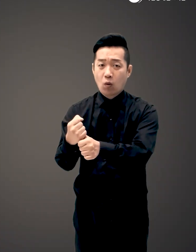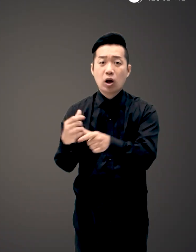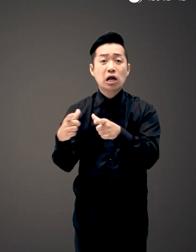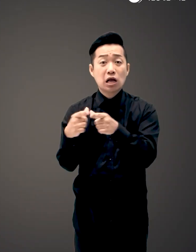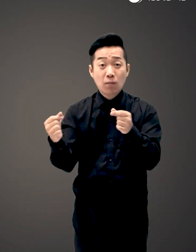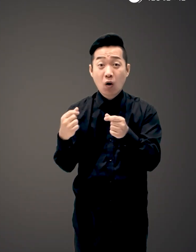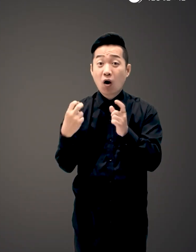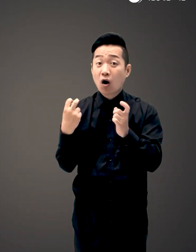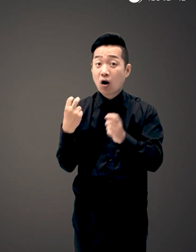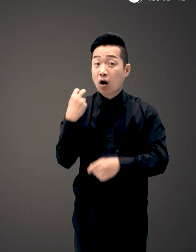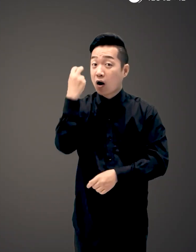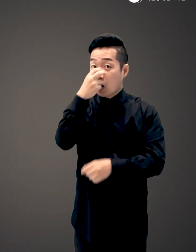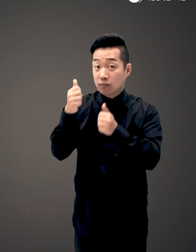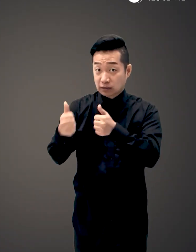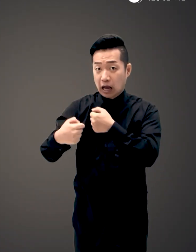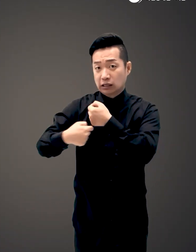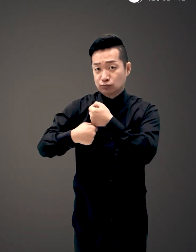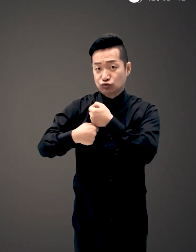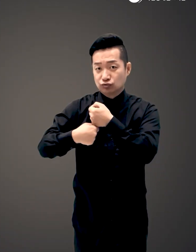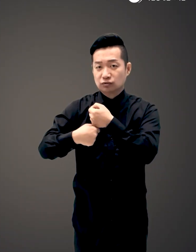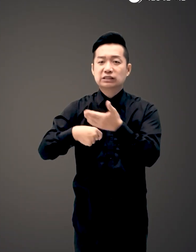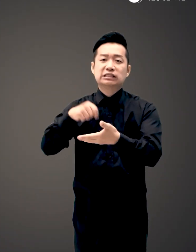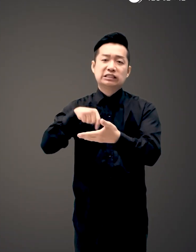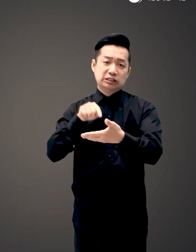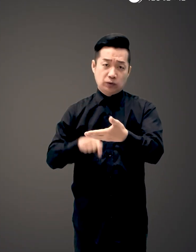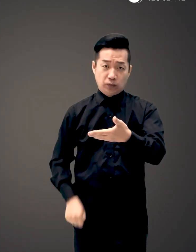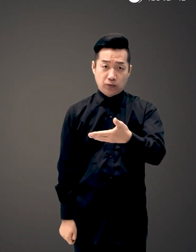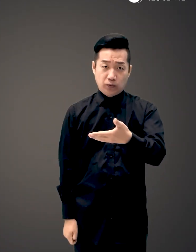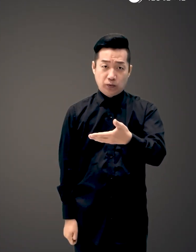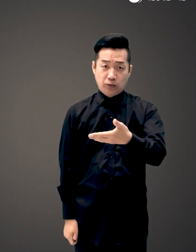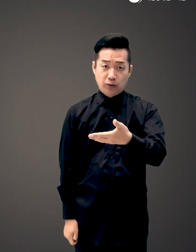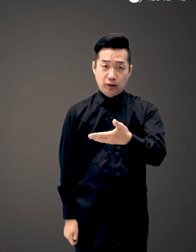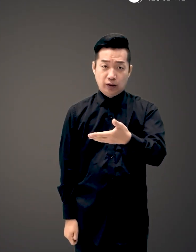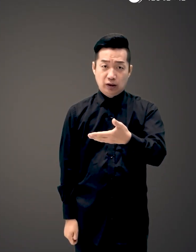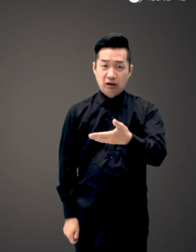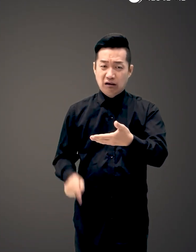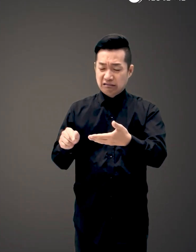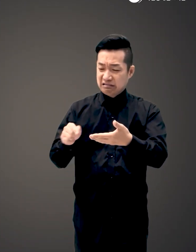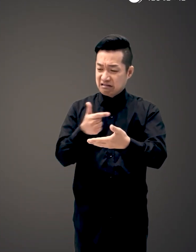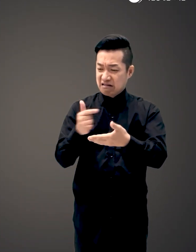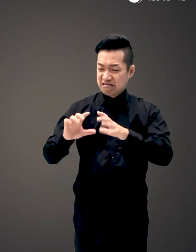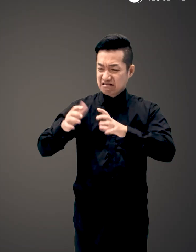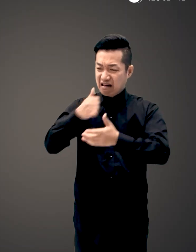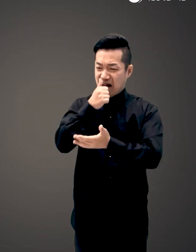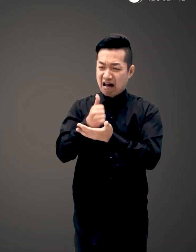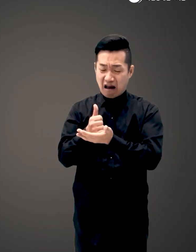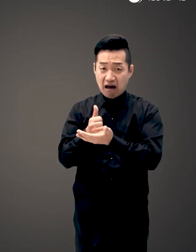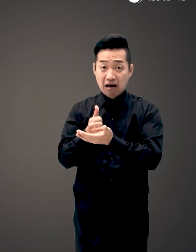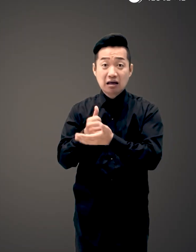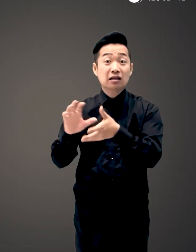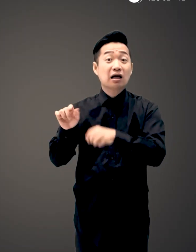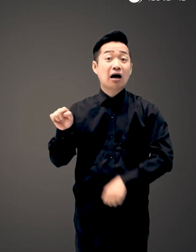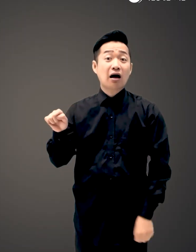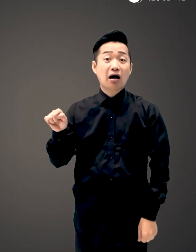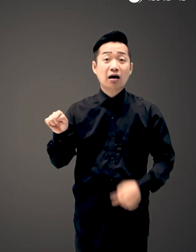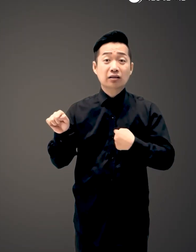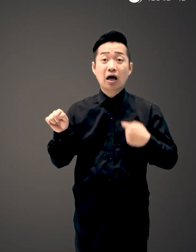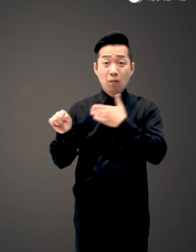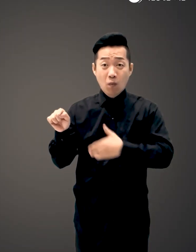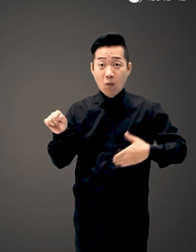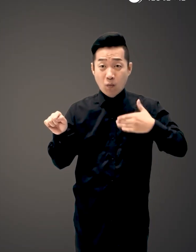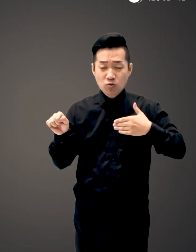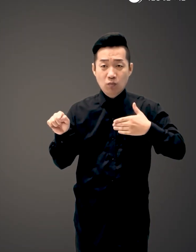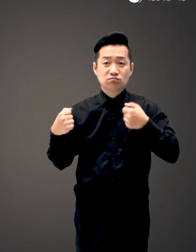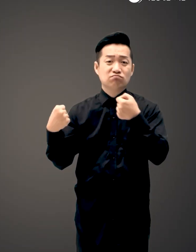검사한테 신문 받은 그 기록입니다. 그리고 그 거대한 세계의 악에 대해서 자기 몸으로